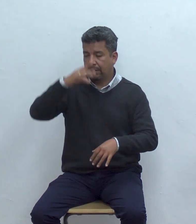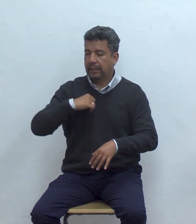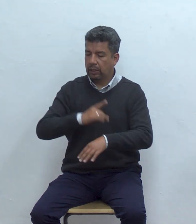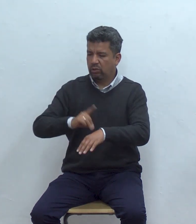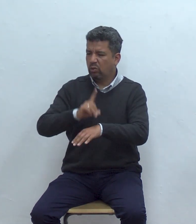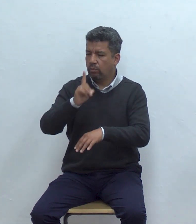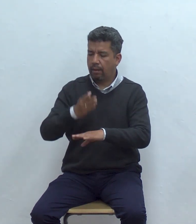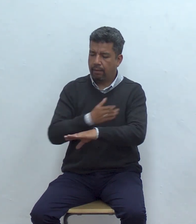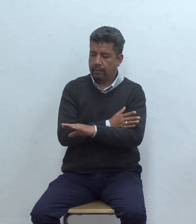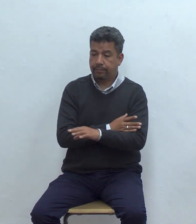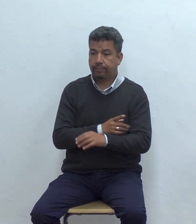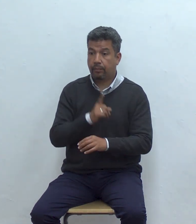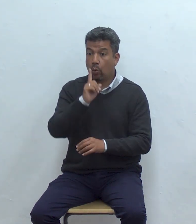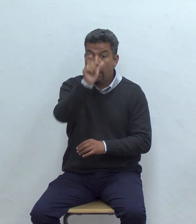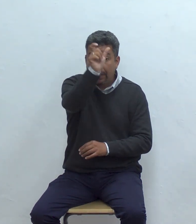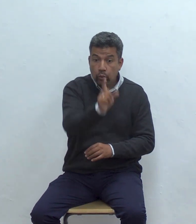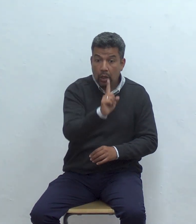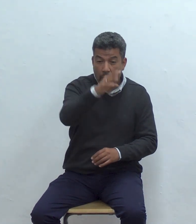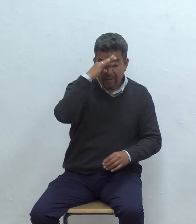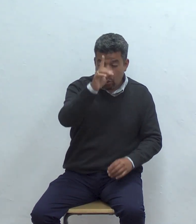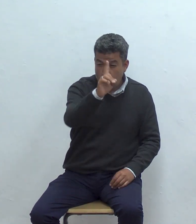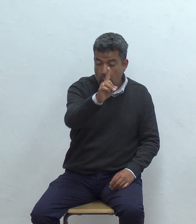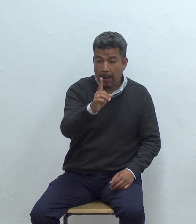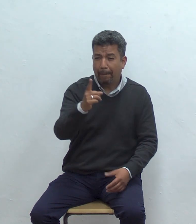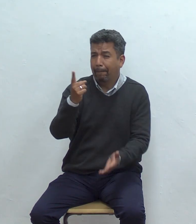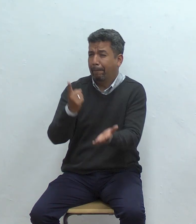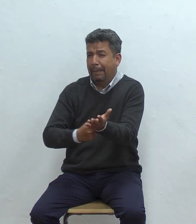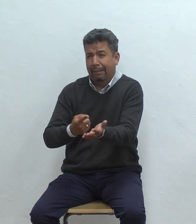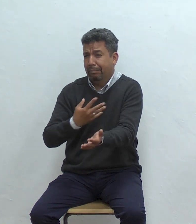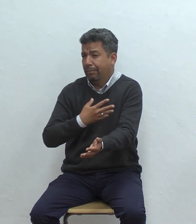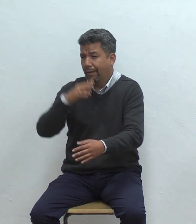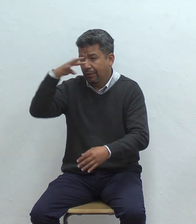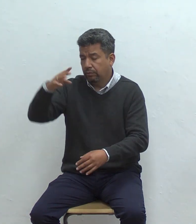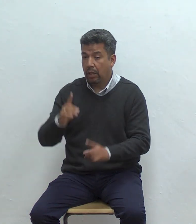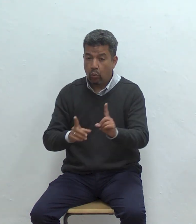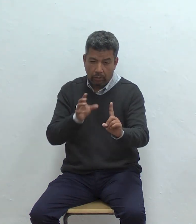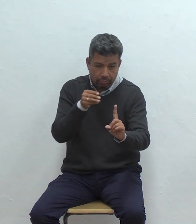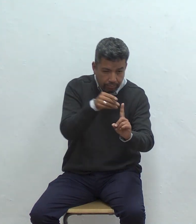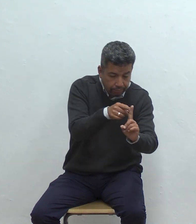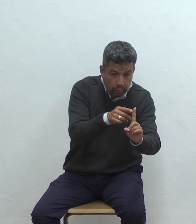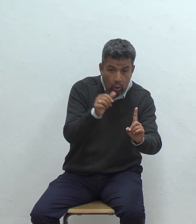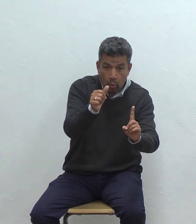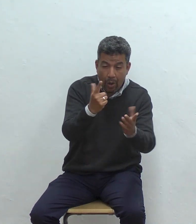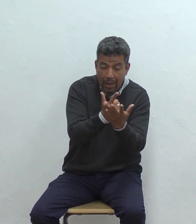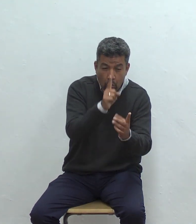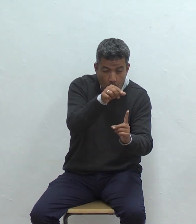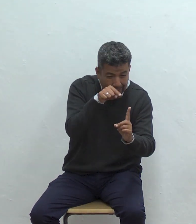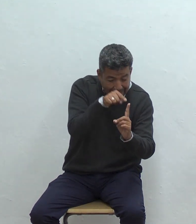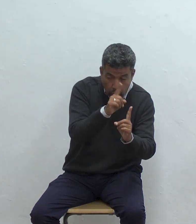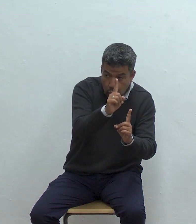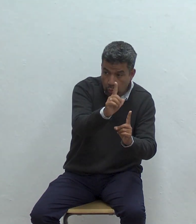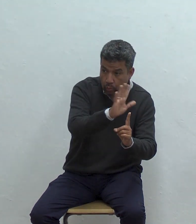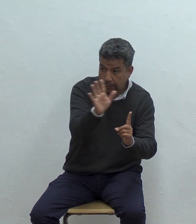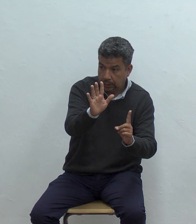han dedicado a un filósofo, a uno de los miles que existen, a un a un libro de ese